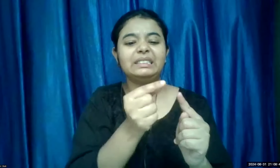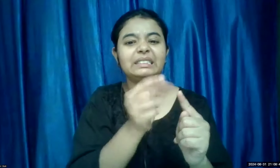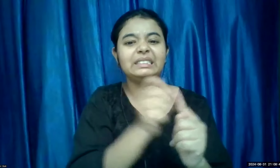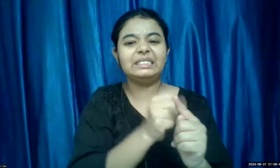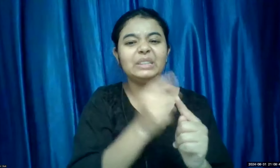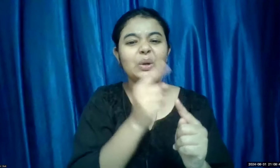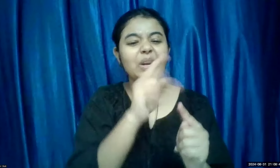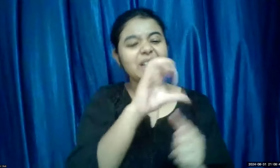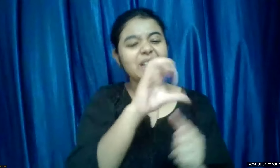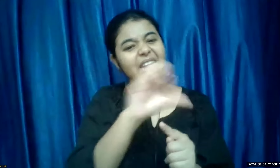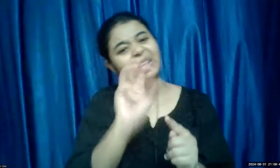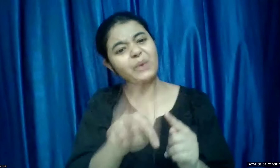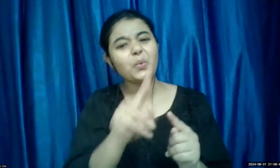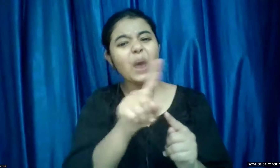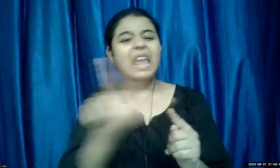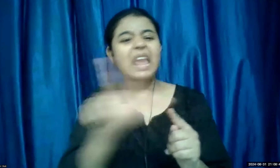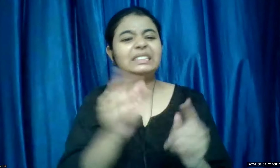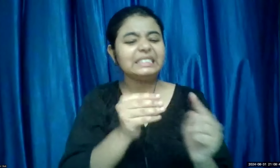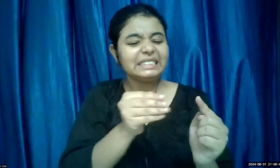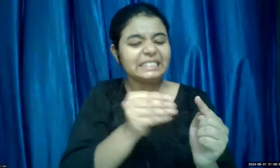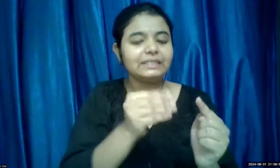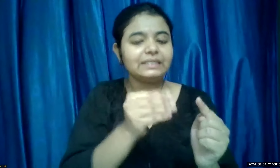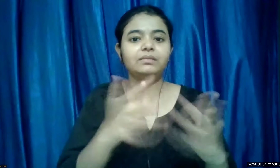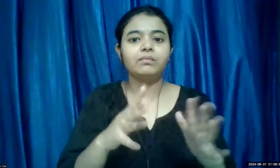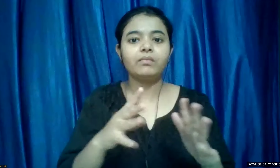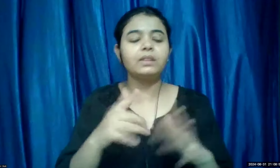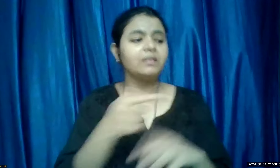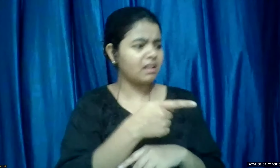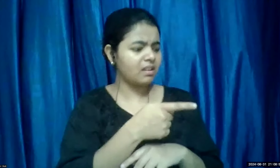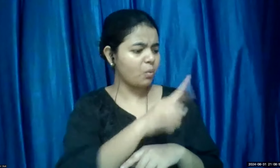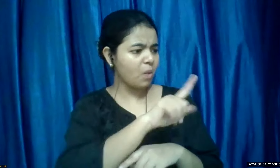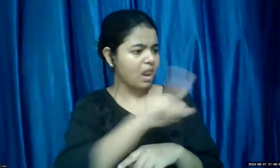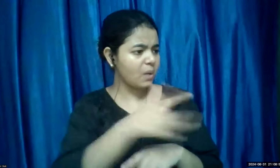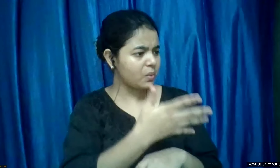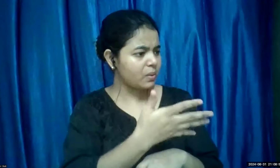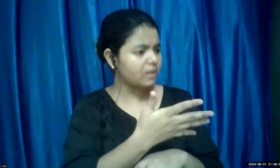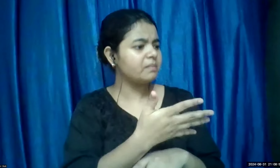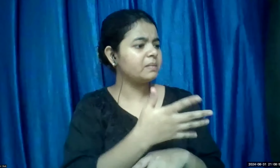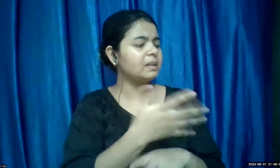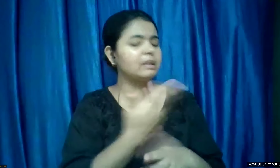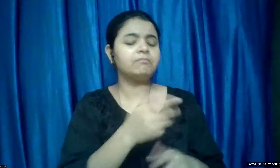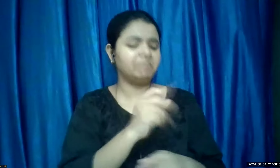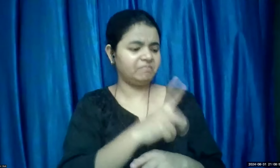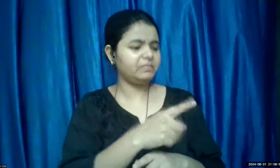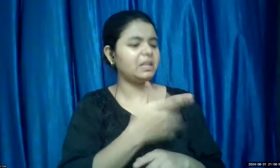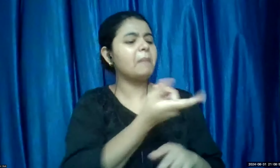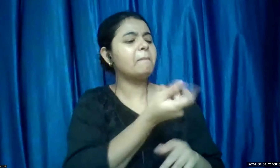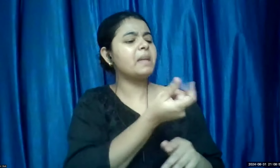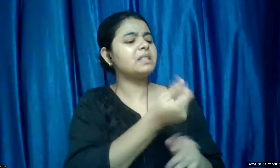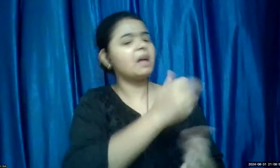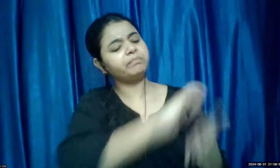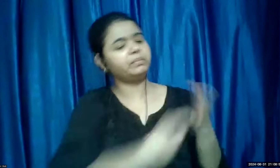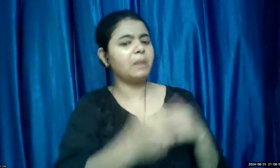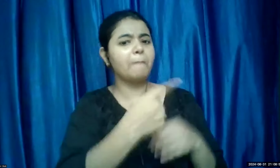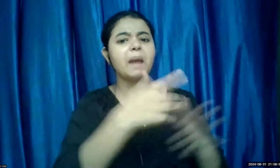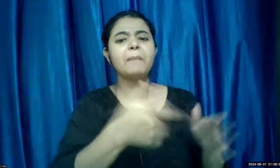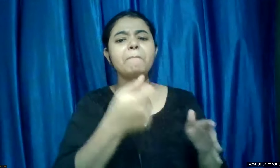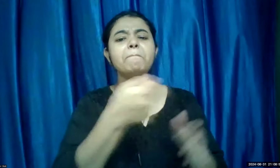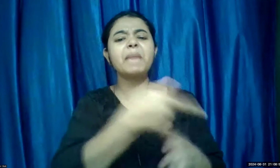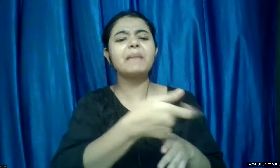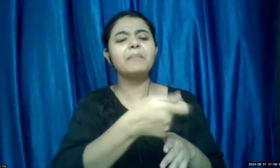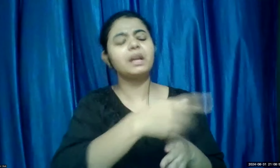ली जाएगी, आपको बहुत प्रेशराइज किया जाएगा, बहुत भला बुरा कहा जाएगा। ऐसा नहीं बोलेंगे कि अरे बहुत अच्छा